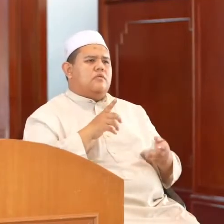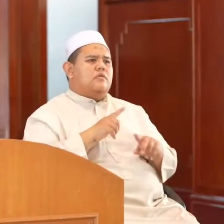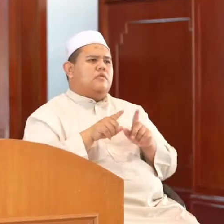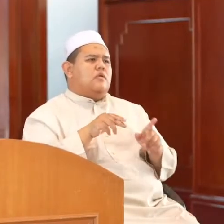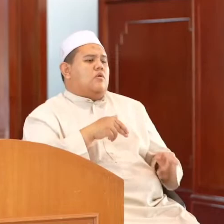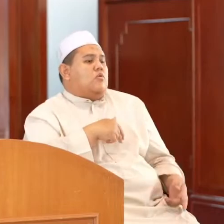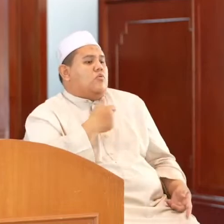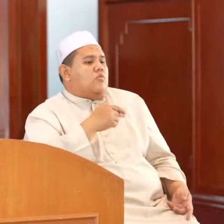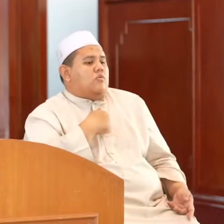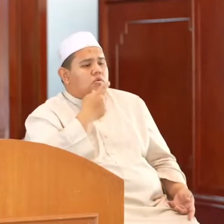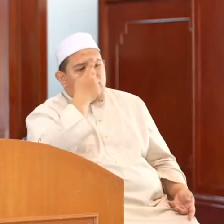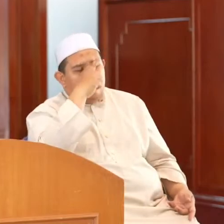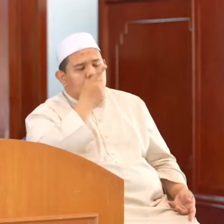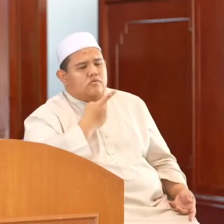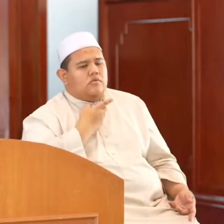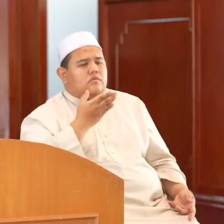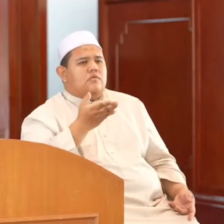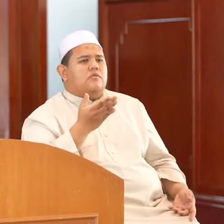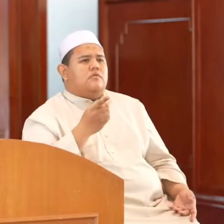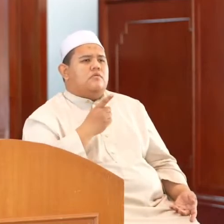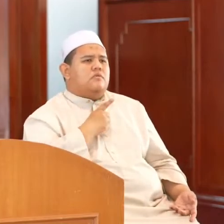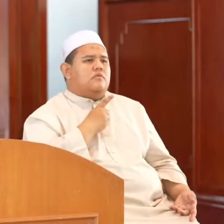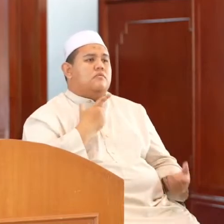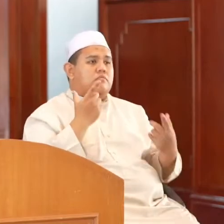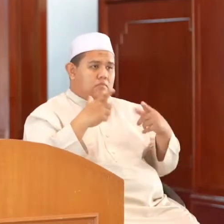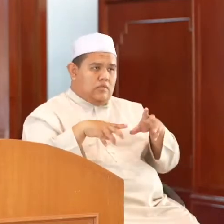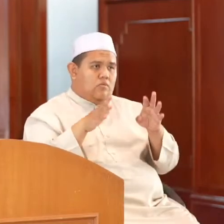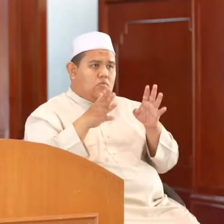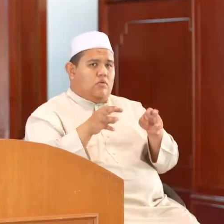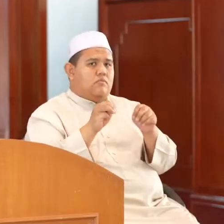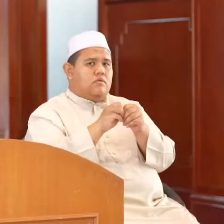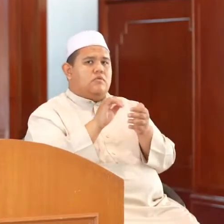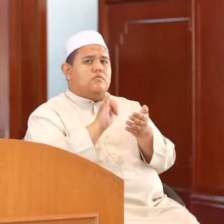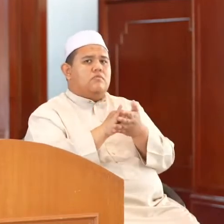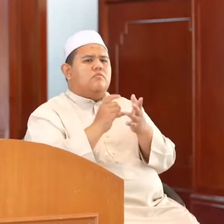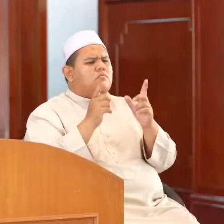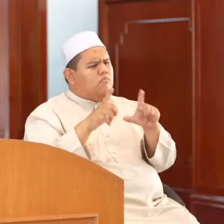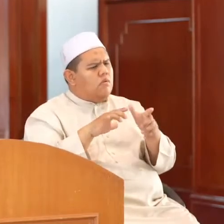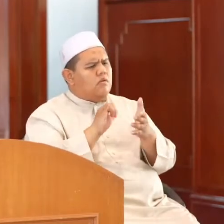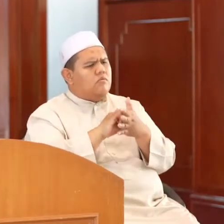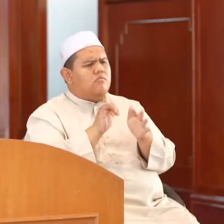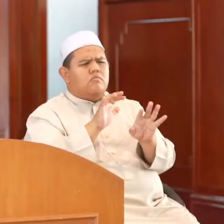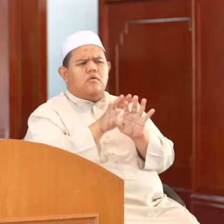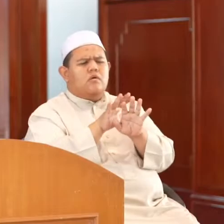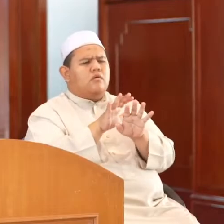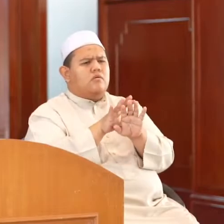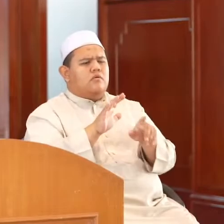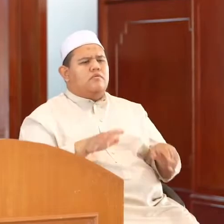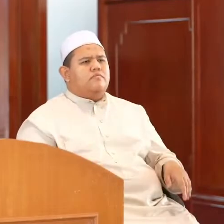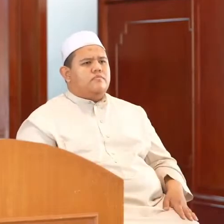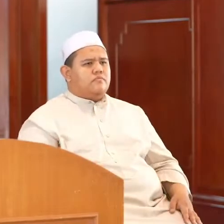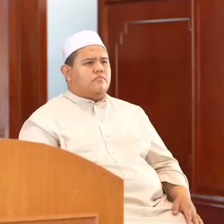rugi pada diri dia sendiri. Berlaku tak orang macam tu? Berlaku banyak.